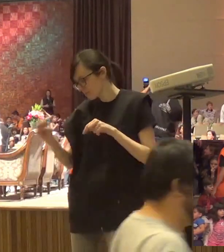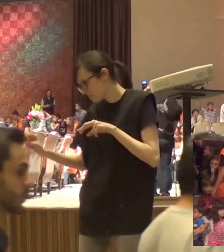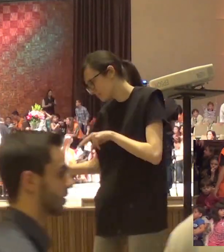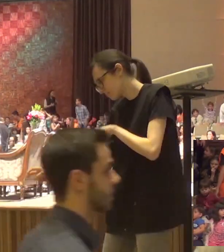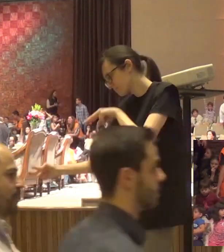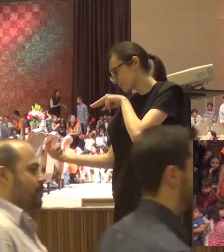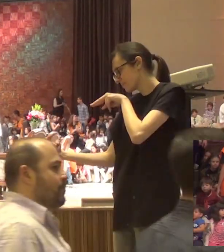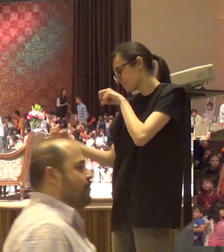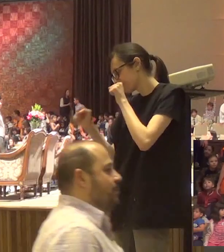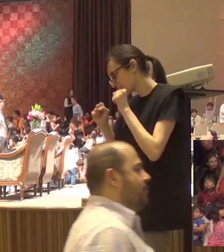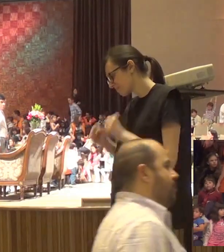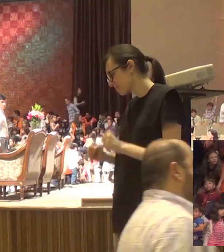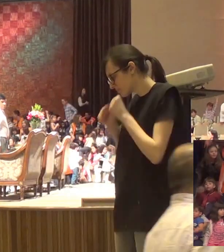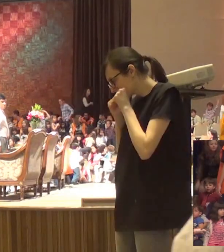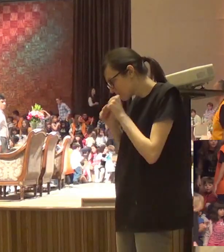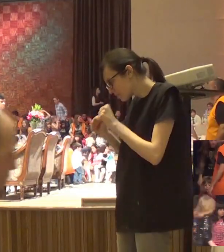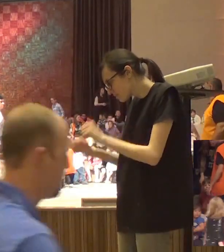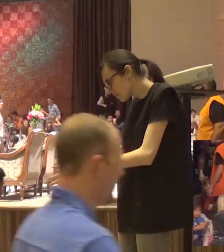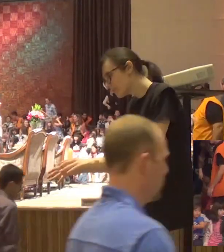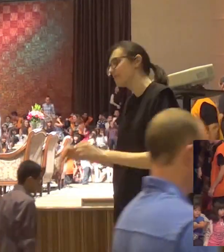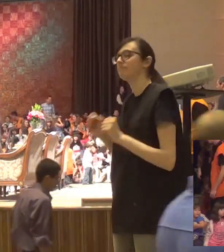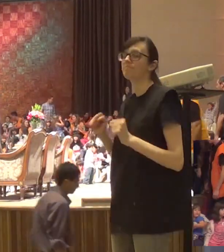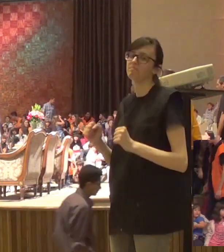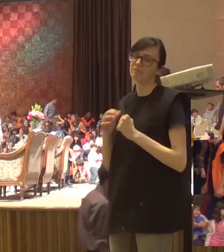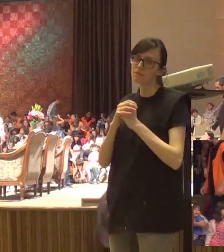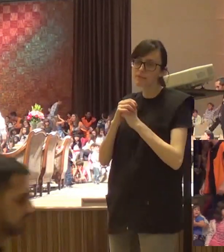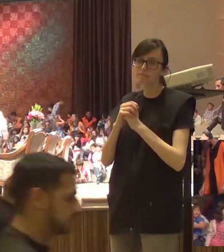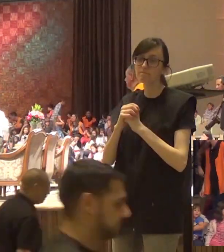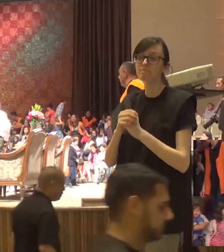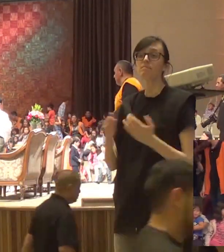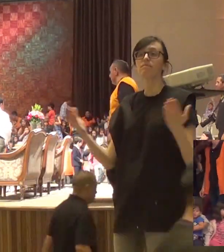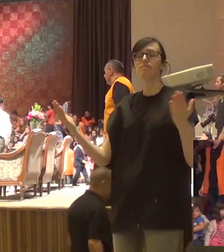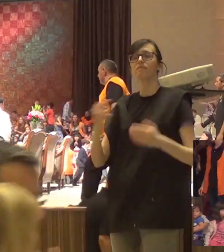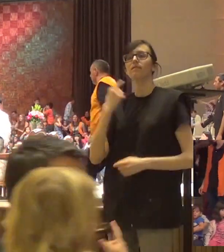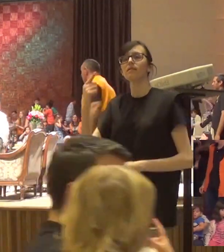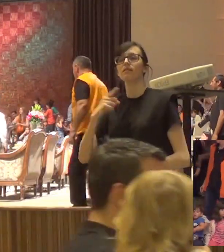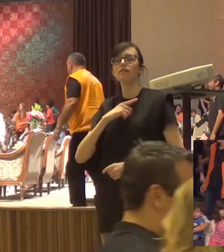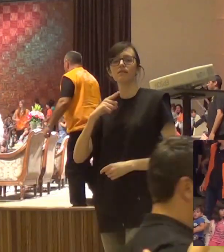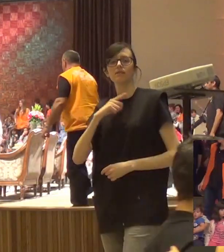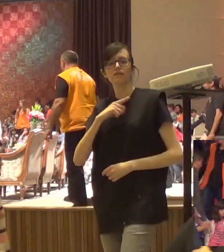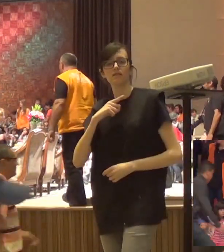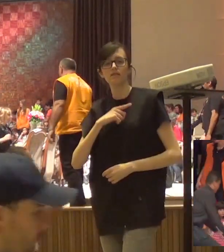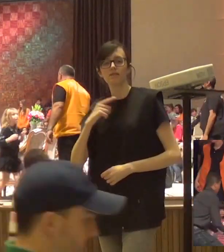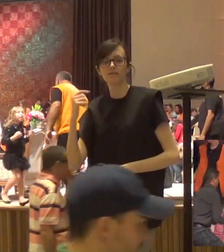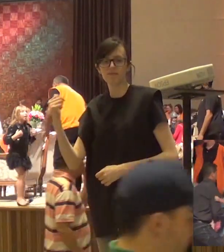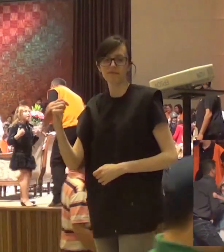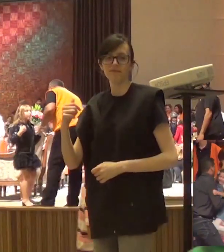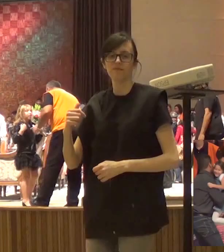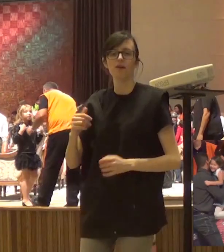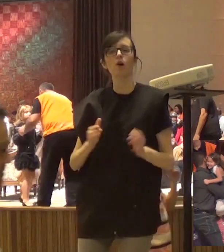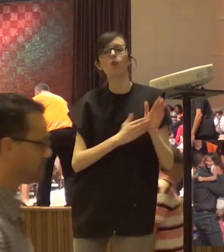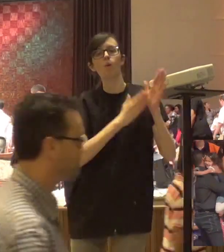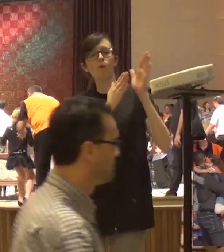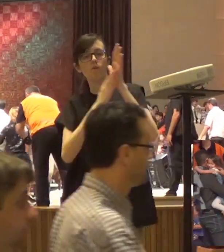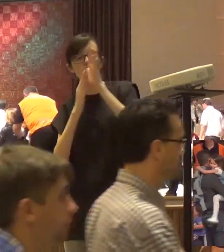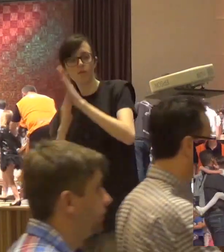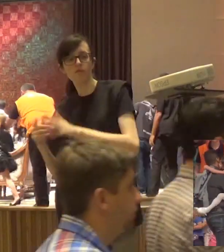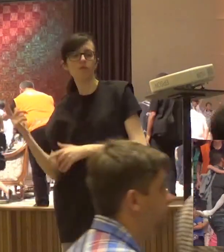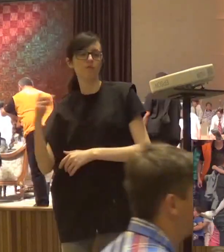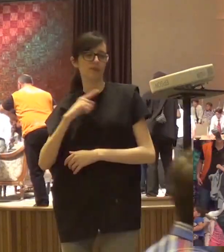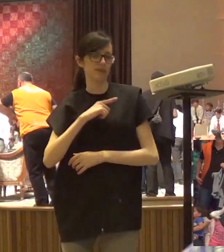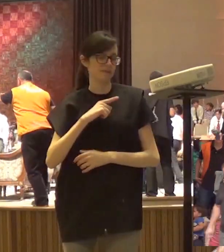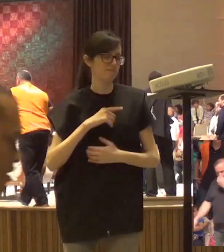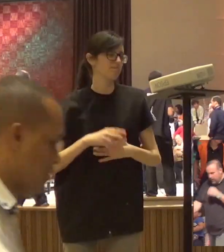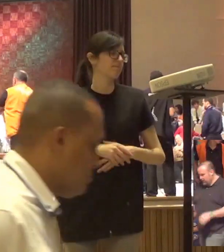e você vai abençoar a vida dele. Amém? Enquanto isso, vamos ouvir essa administração da mensagem do louvor, da palavra de Deus.